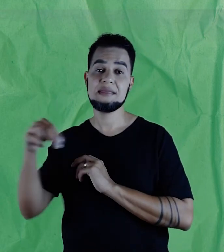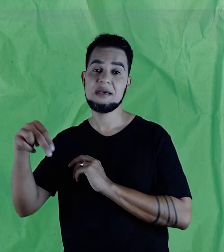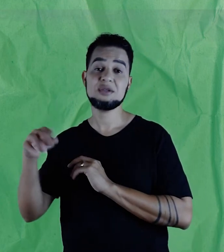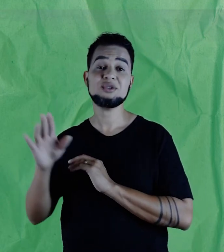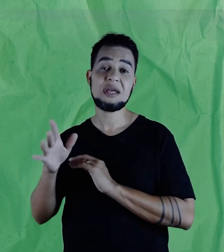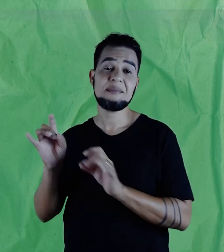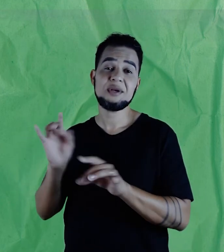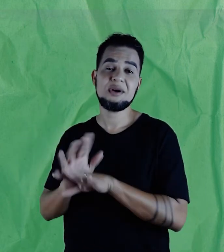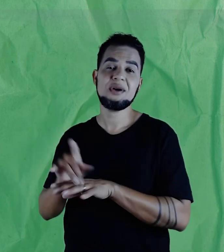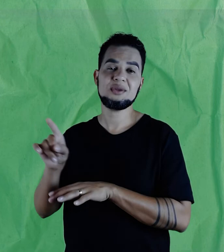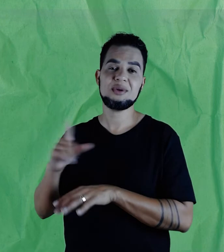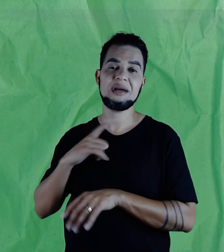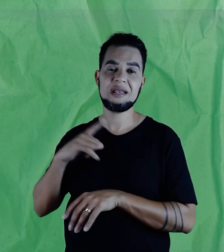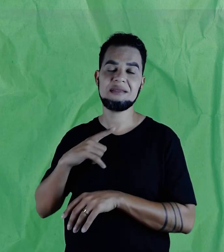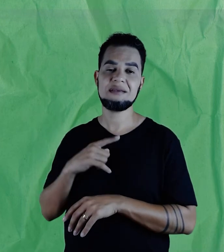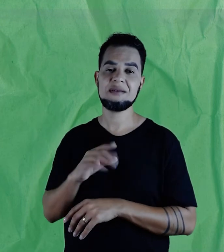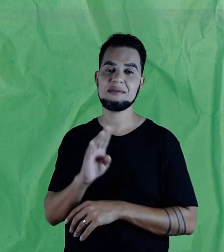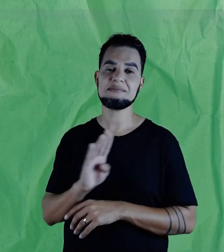traz um button